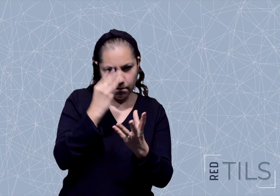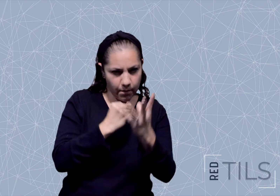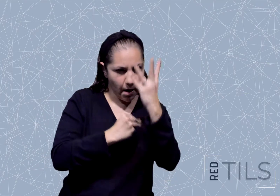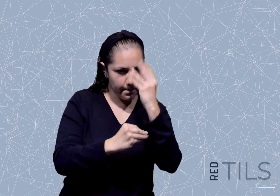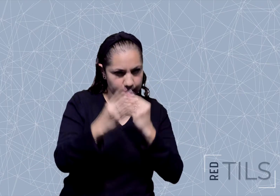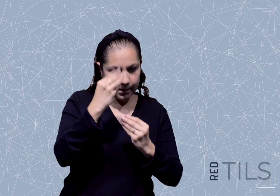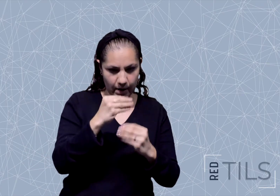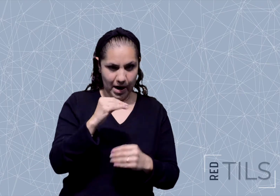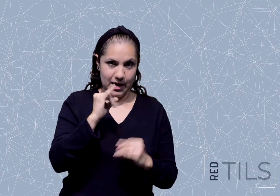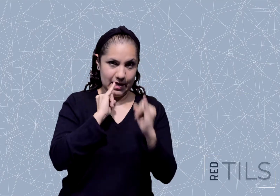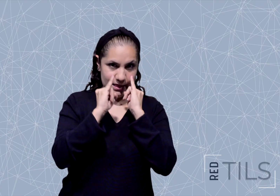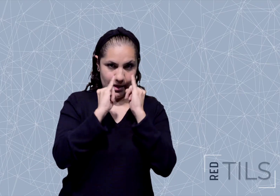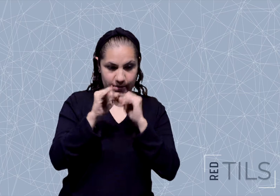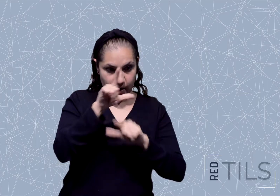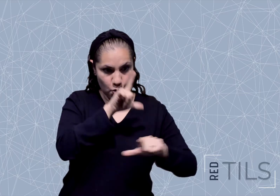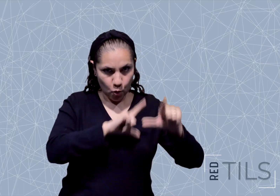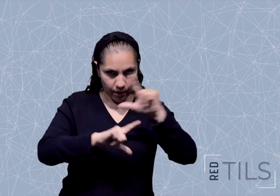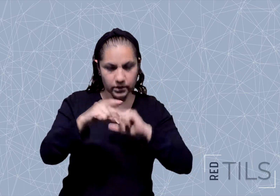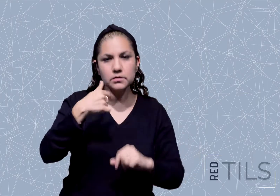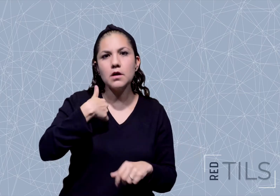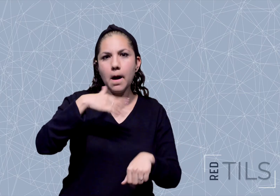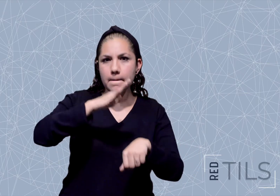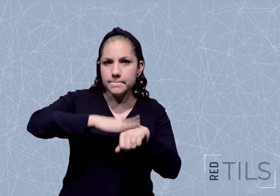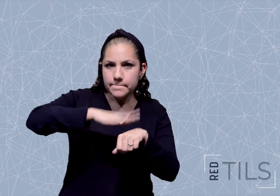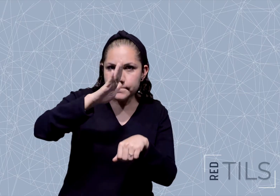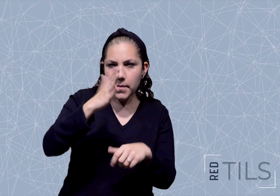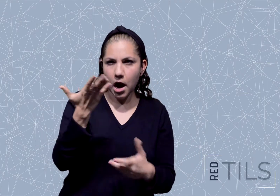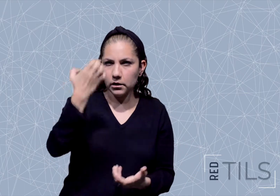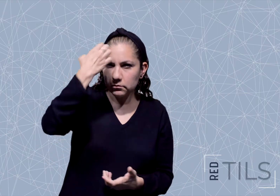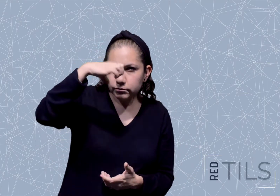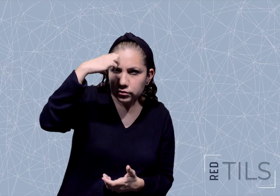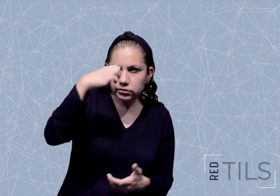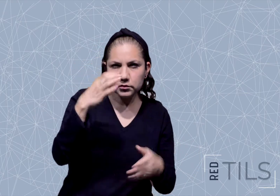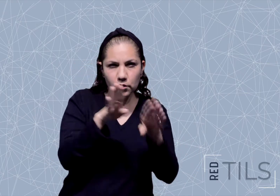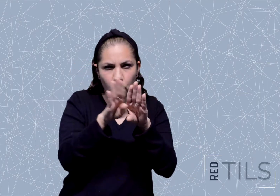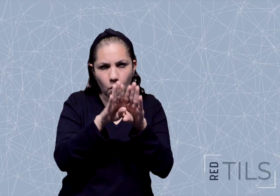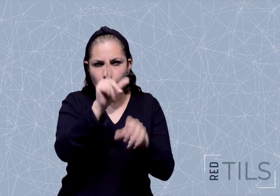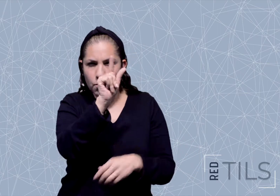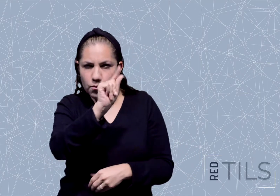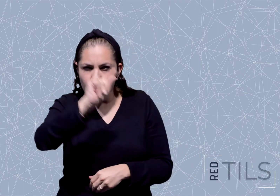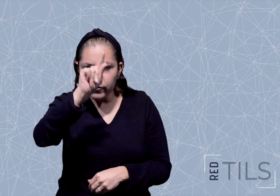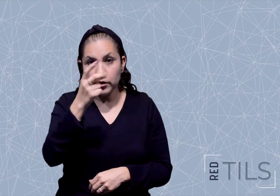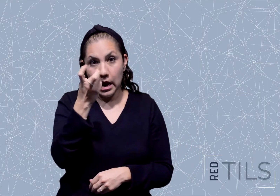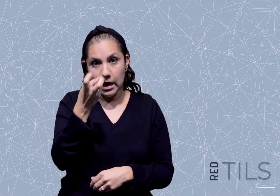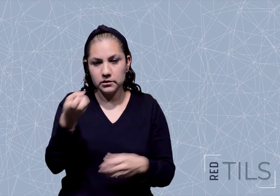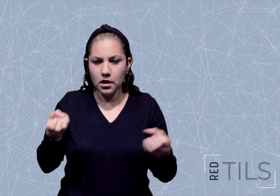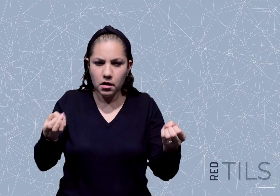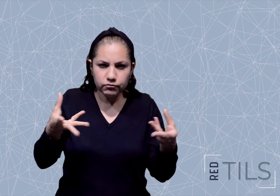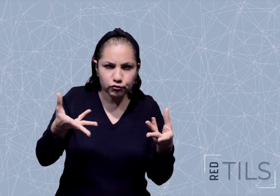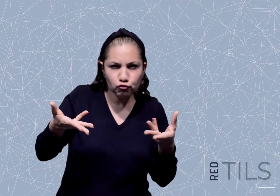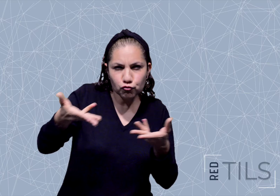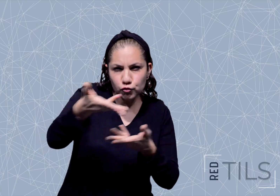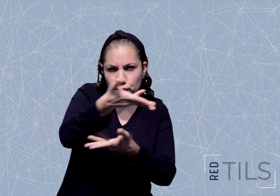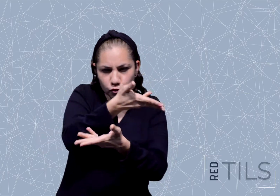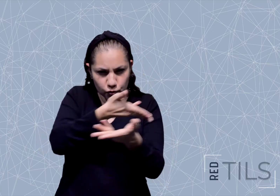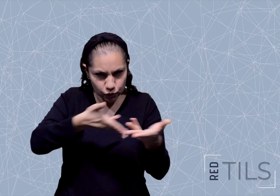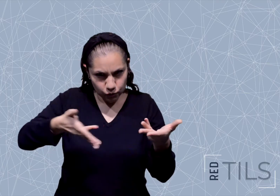y conocimiento del trabajo de los intérpretes de lenguas orales, intérpretes de lenguas de señas y usuarios de